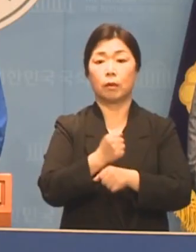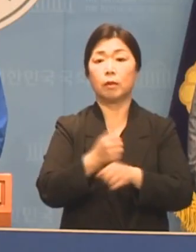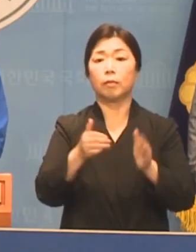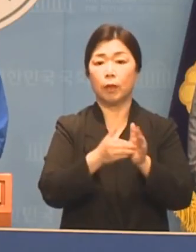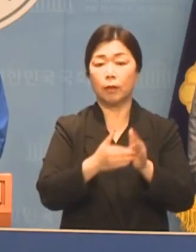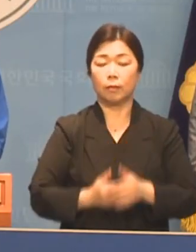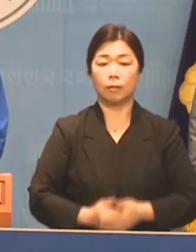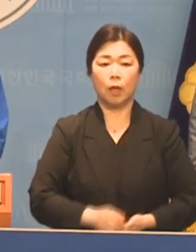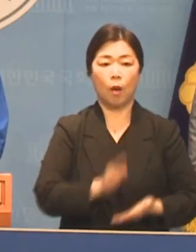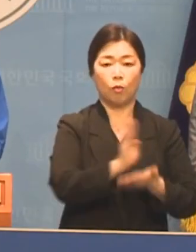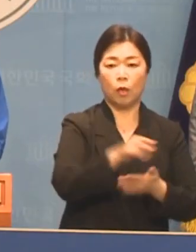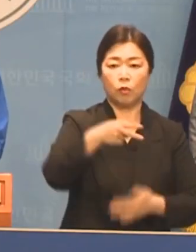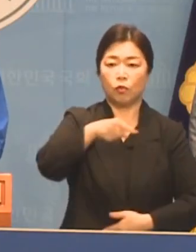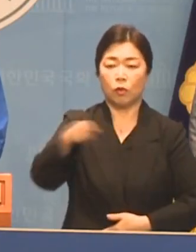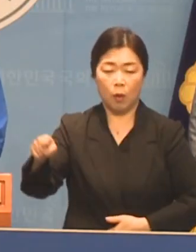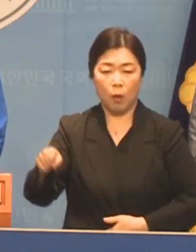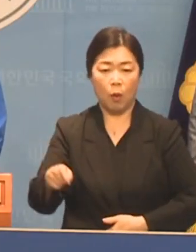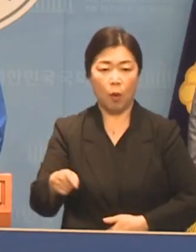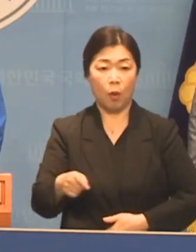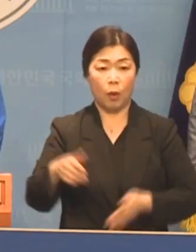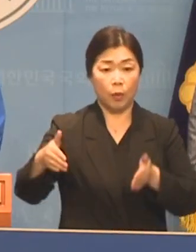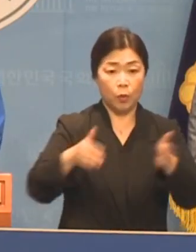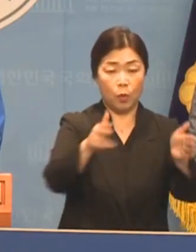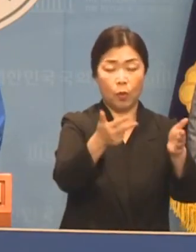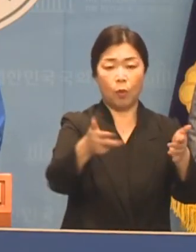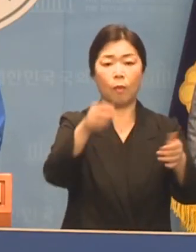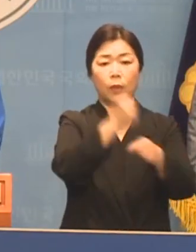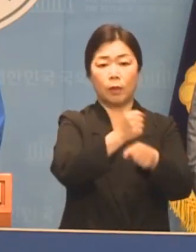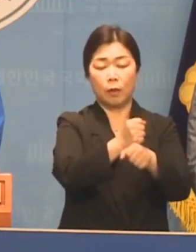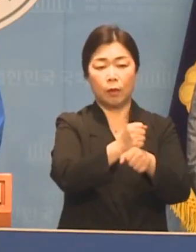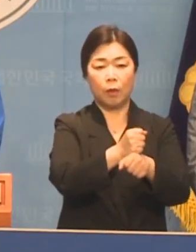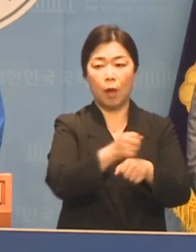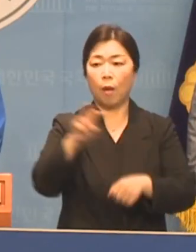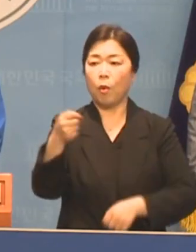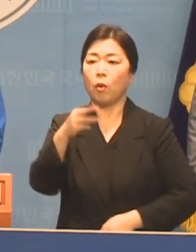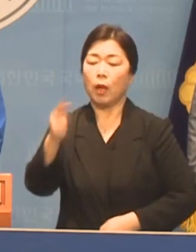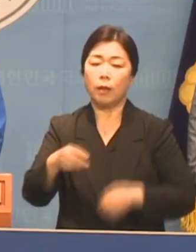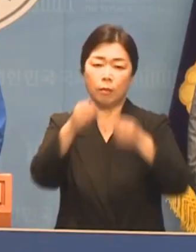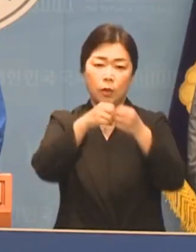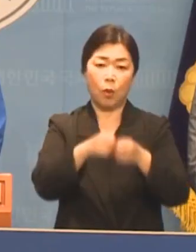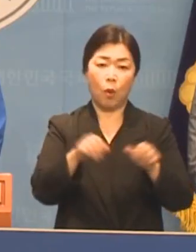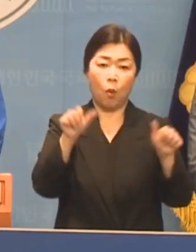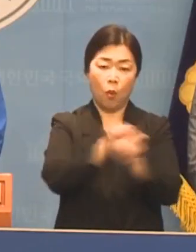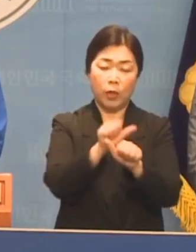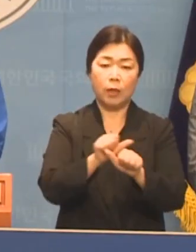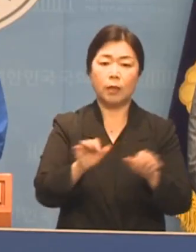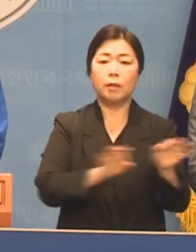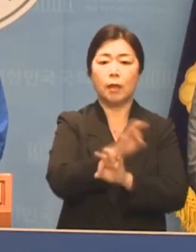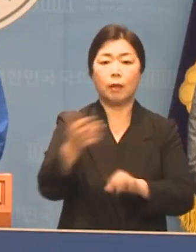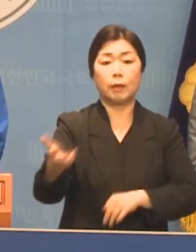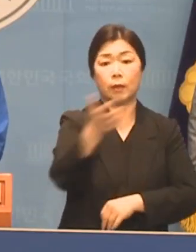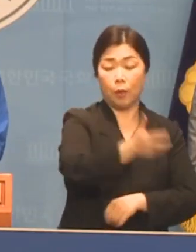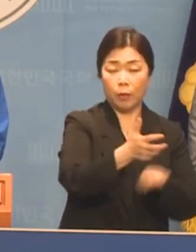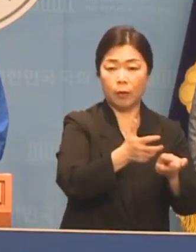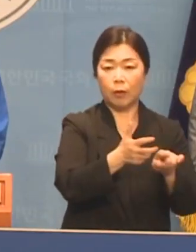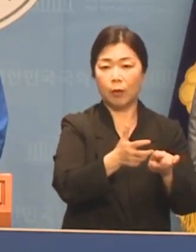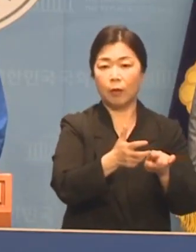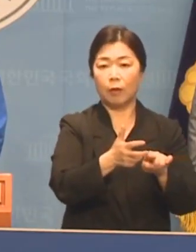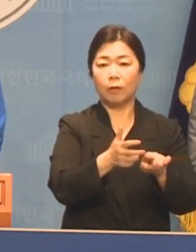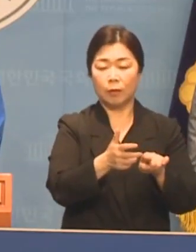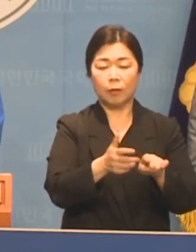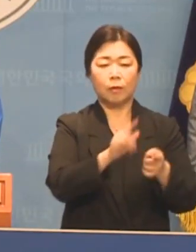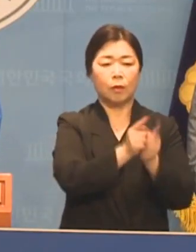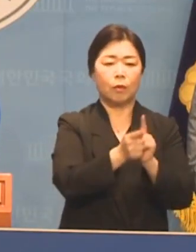분당 수서간 도로 공원화 사업, 모란민속 5일장 이전 등이 바로 그 대표적인 좋은